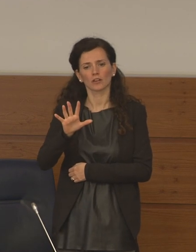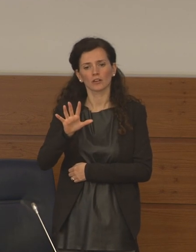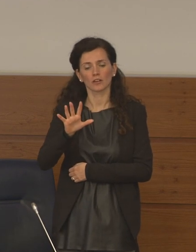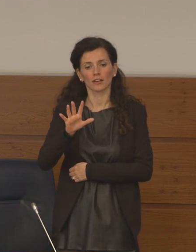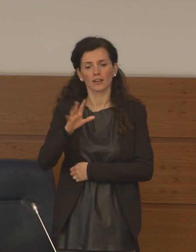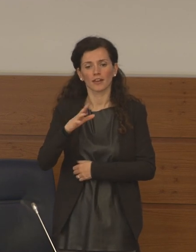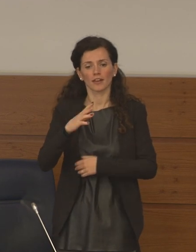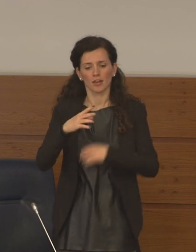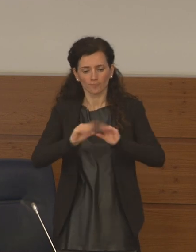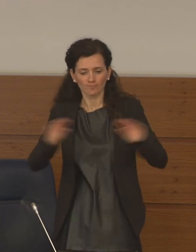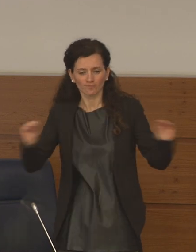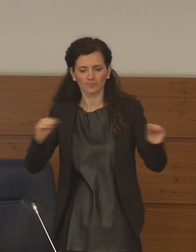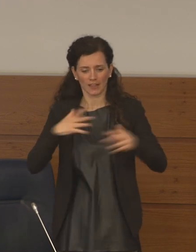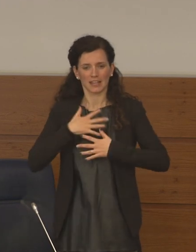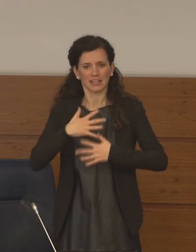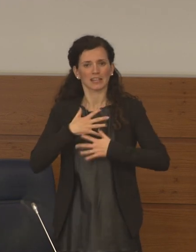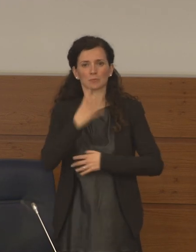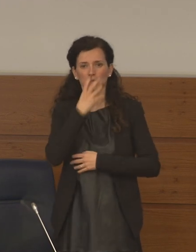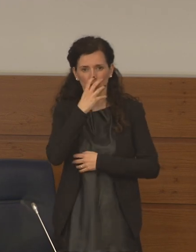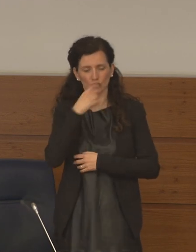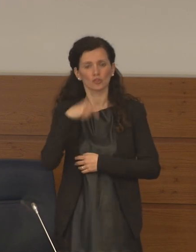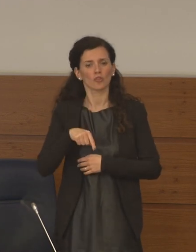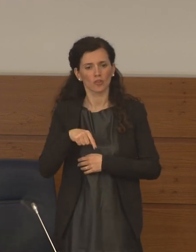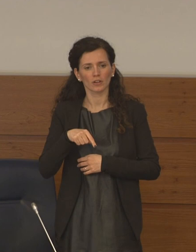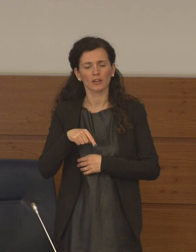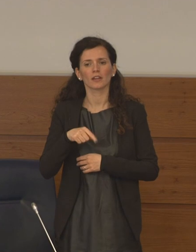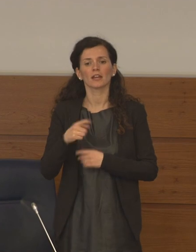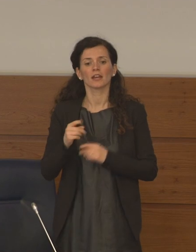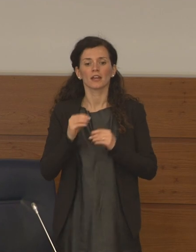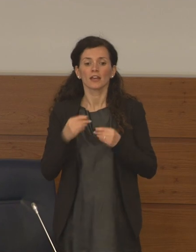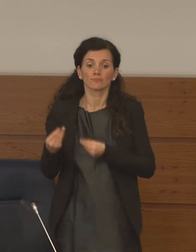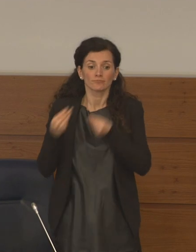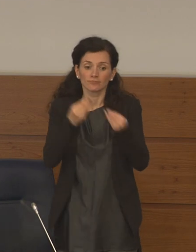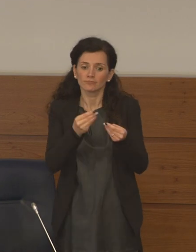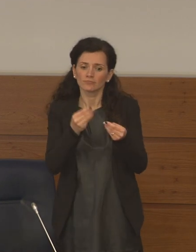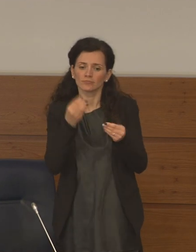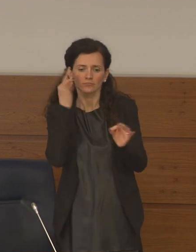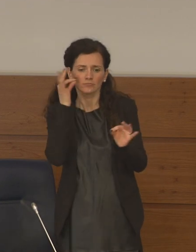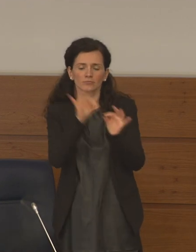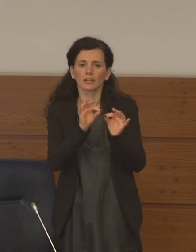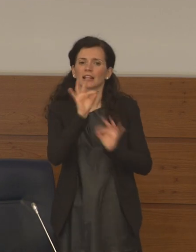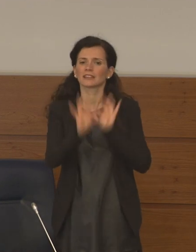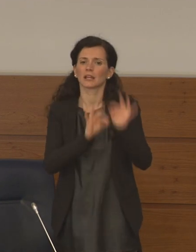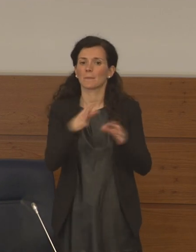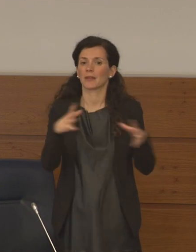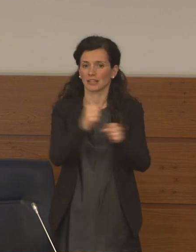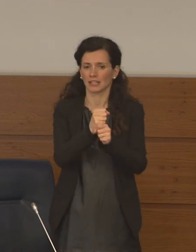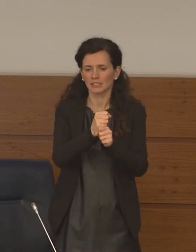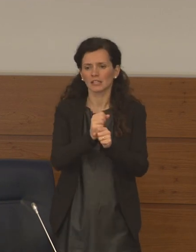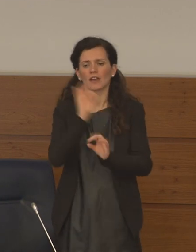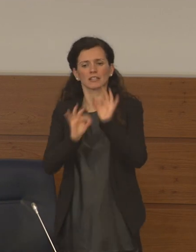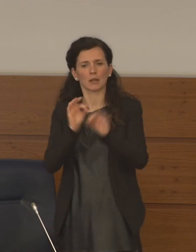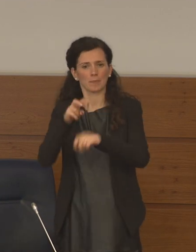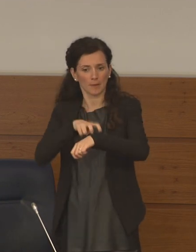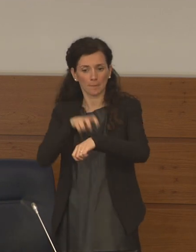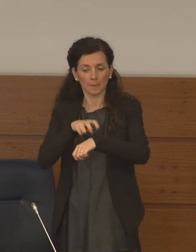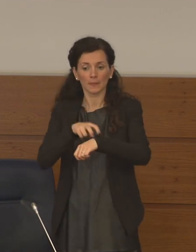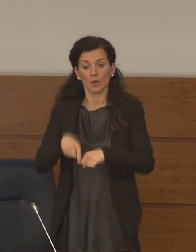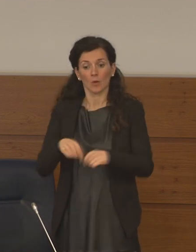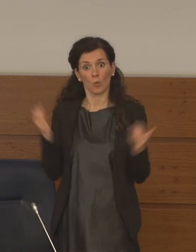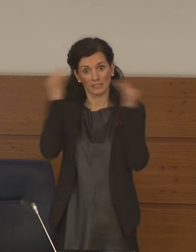ventilatori respiratori per le terapie intensive sub intensive la distribuzione da questa sera